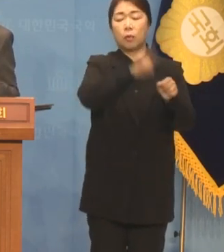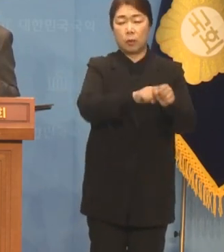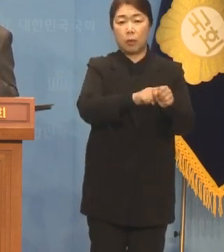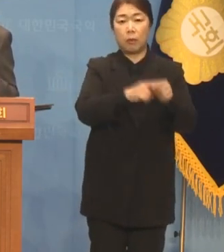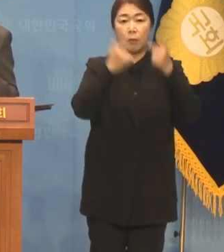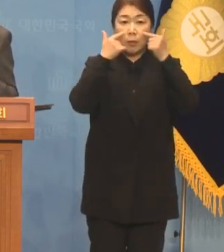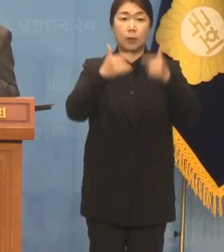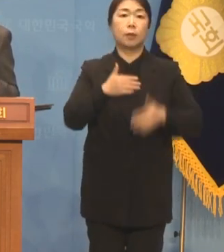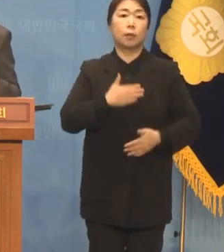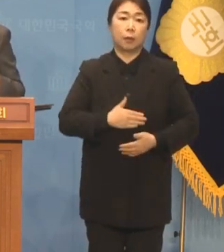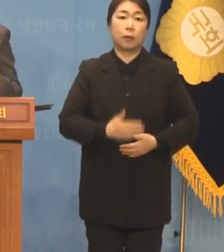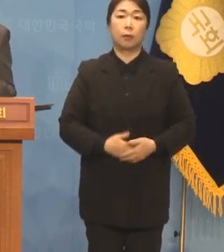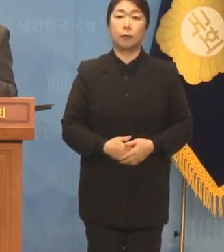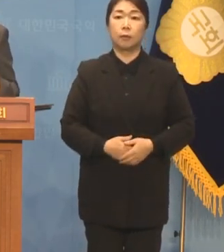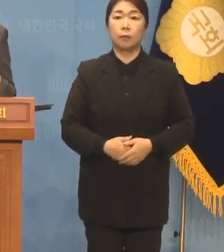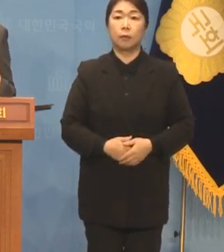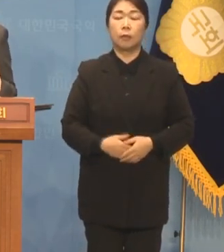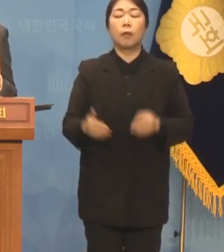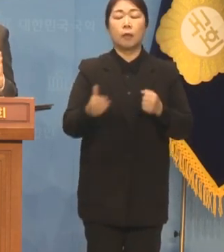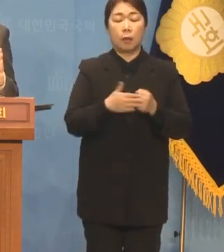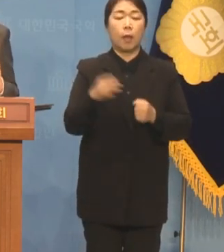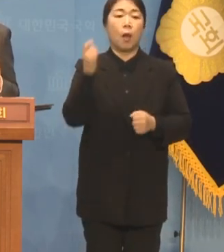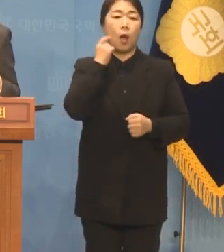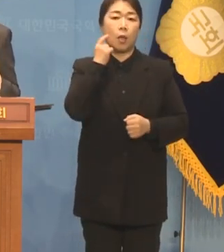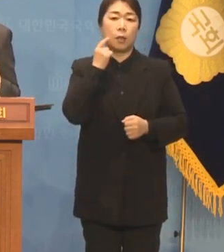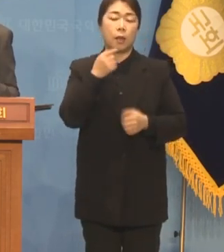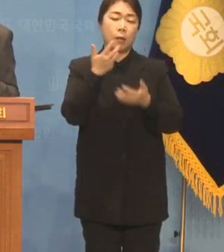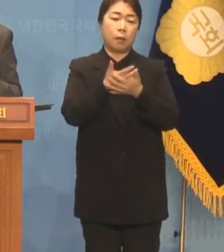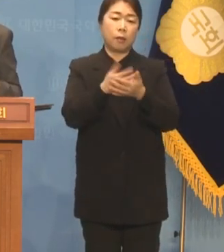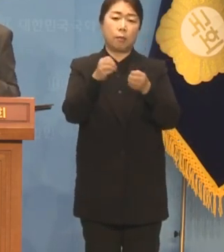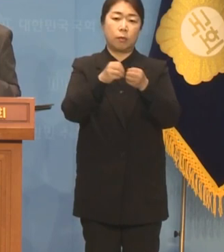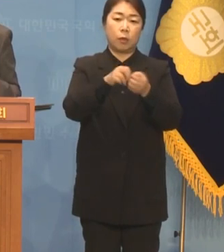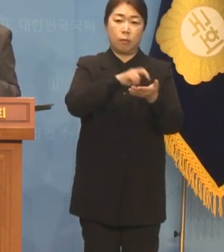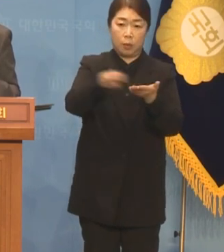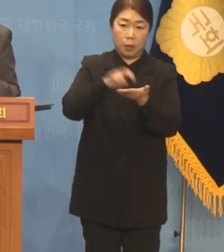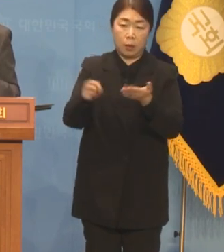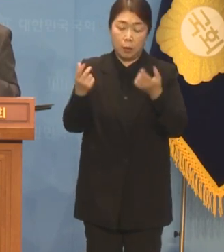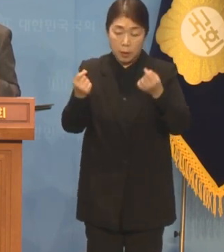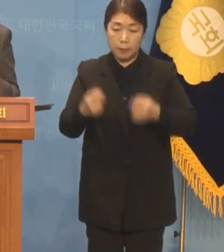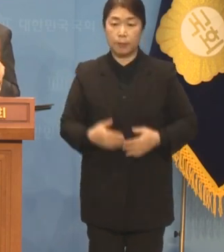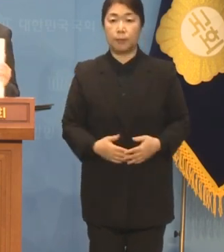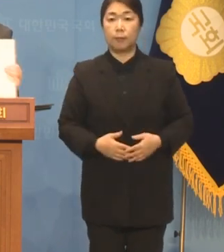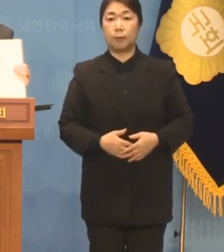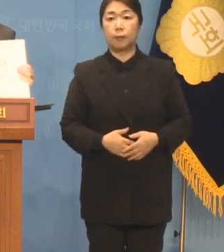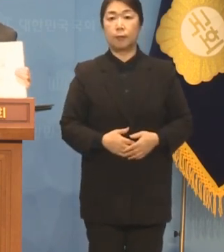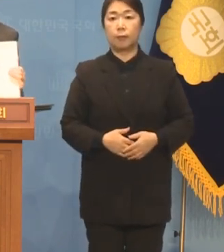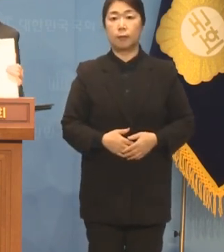너무나 명백히 보이는 허위 가짜 문서라는 것입니다.